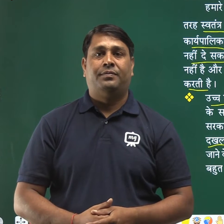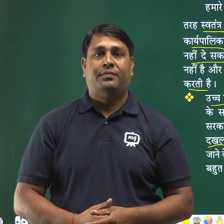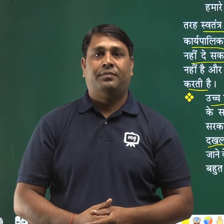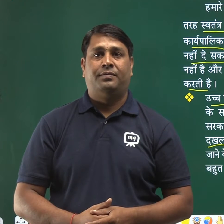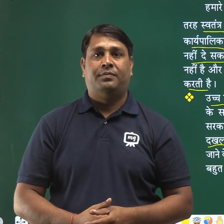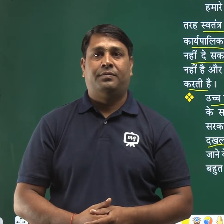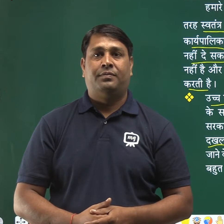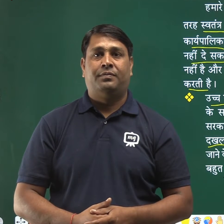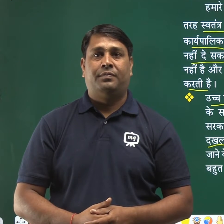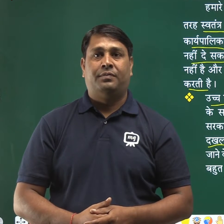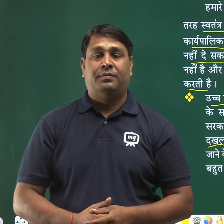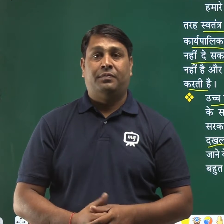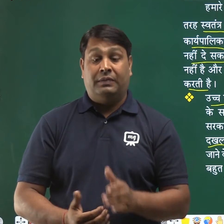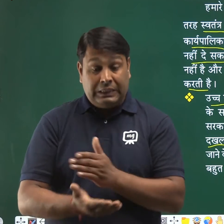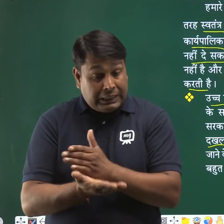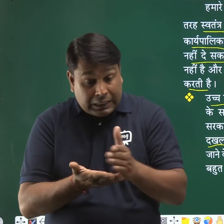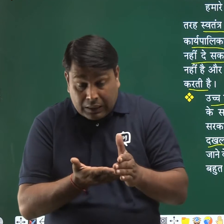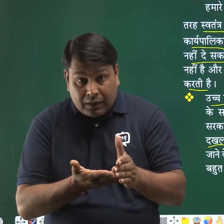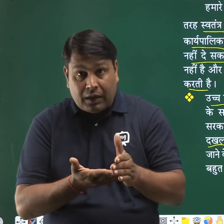हटाना बहुत मुश्किल होता है।